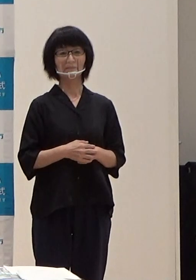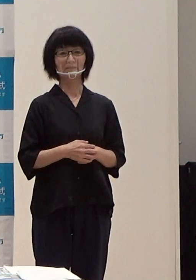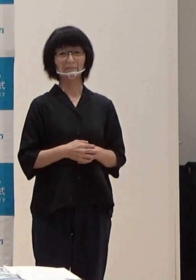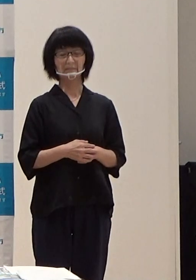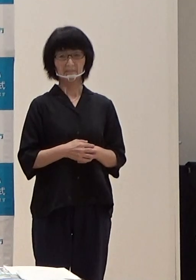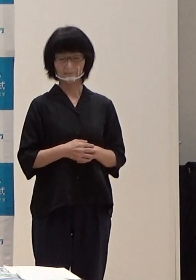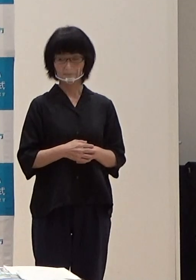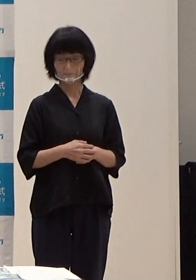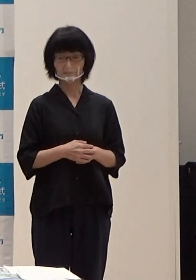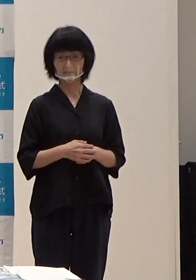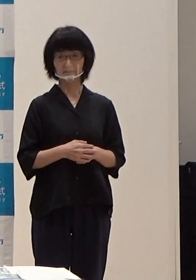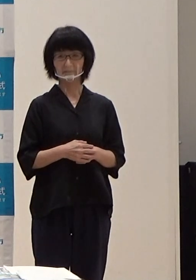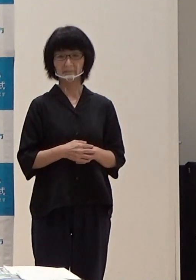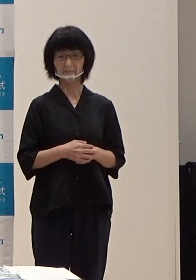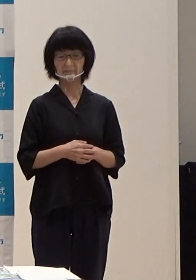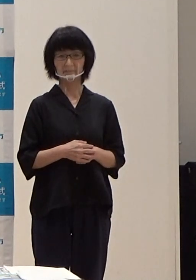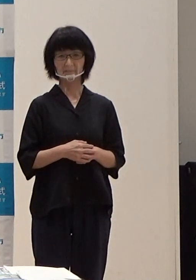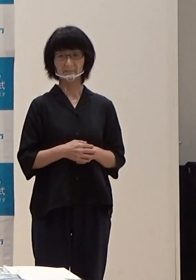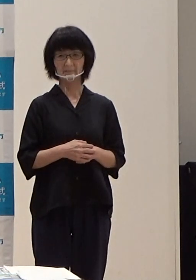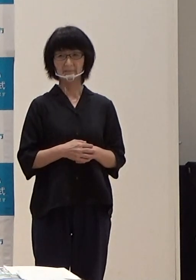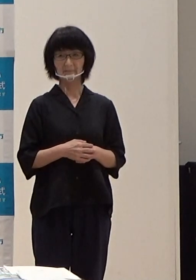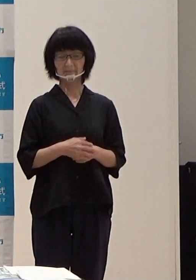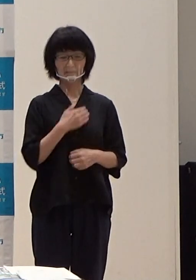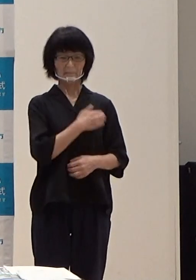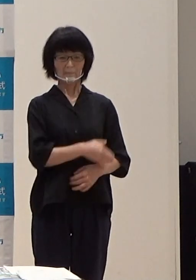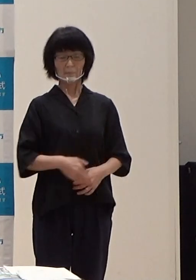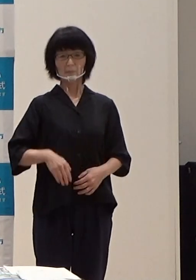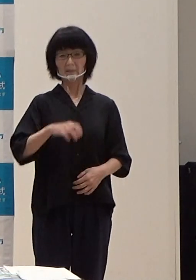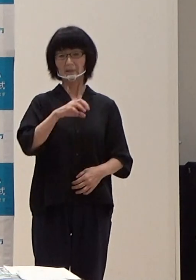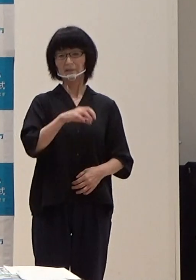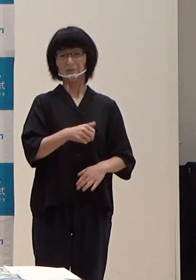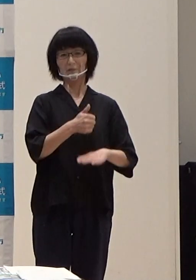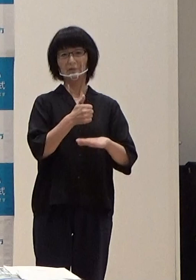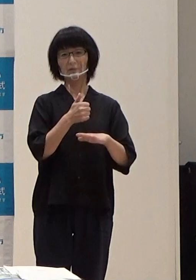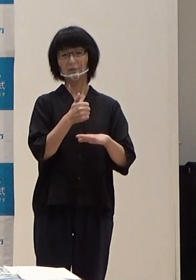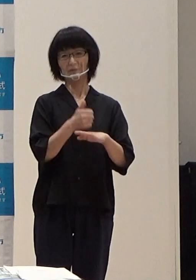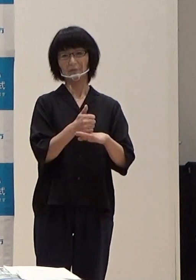あと保健所から特にコメントあればお願いします。